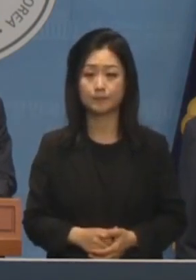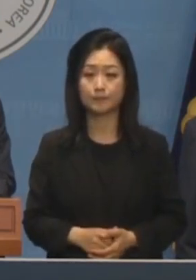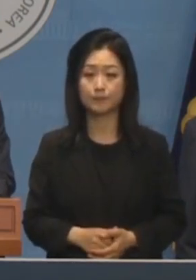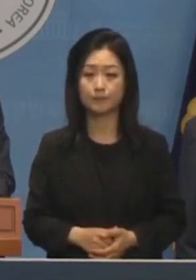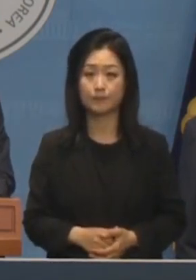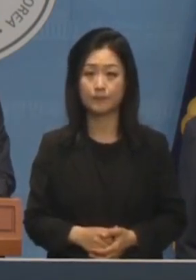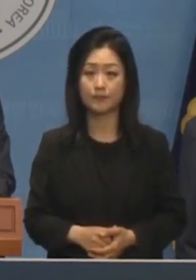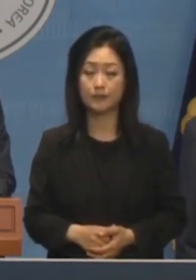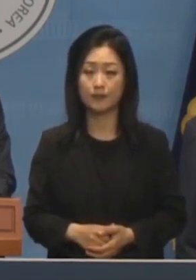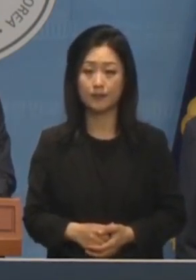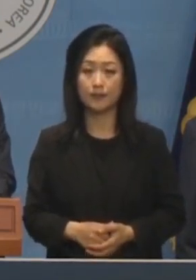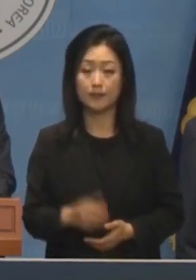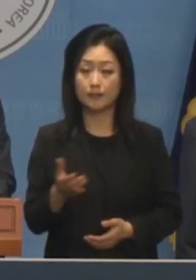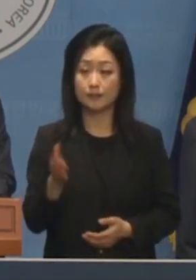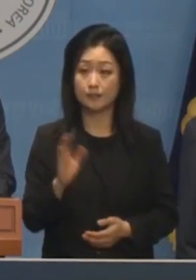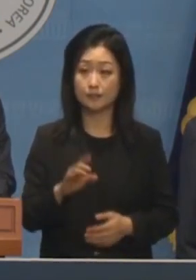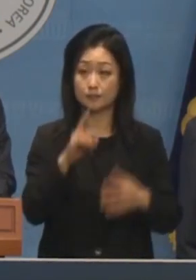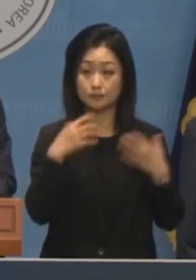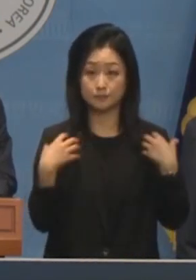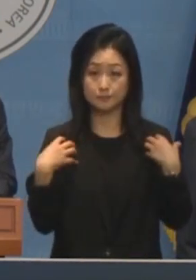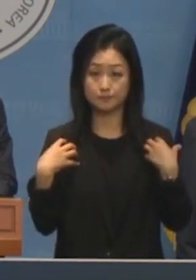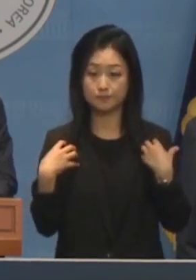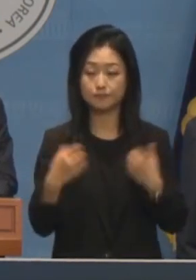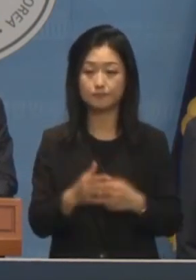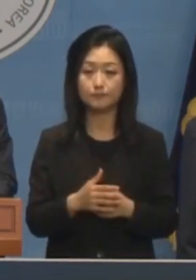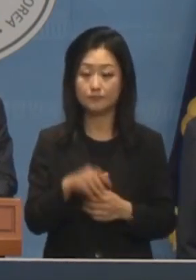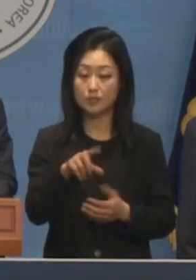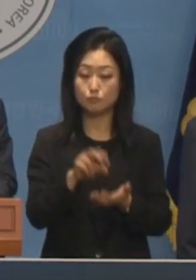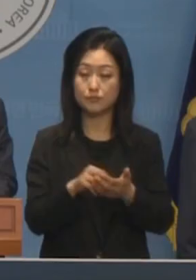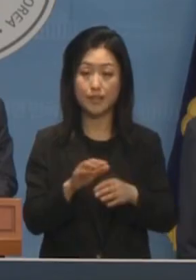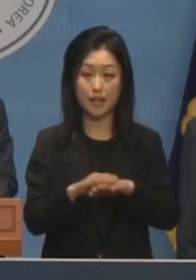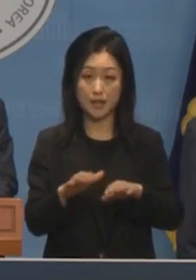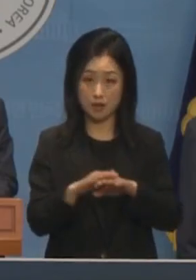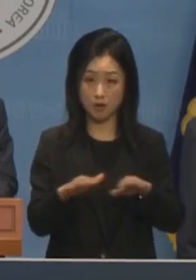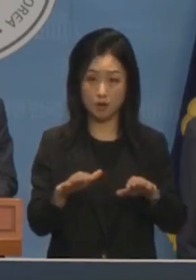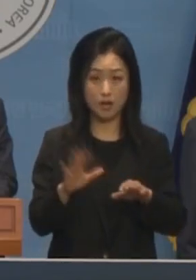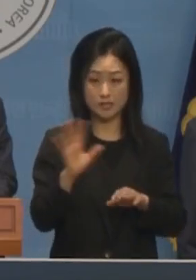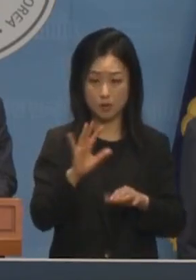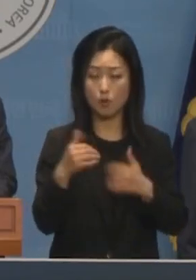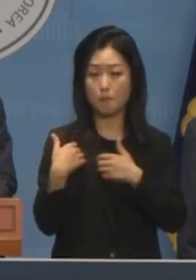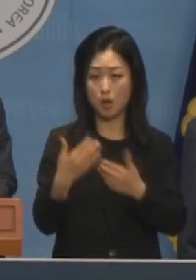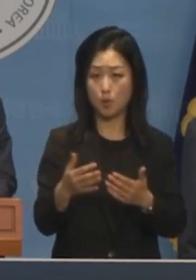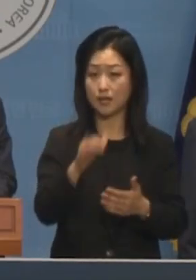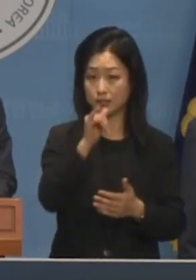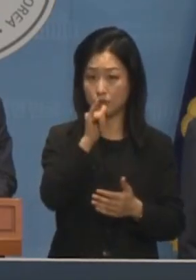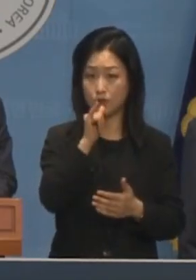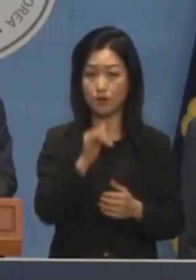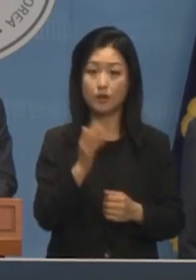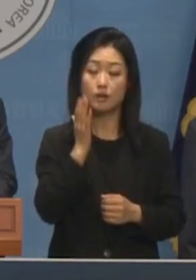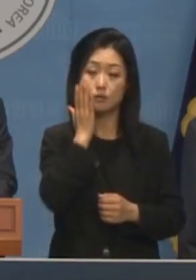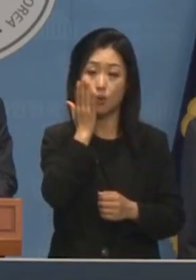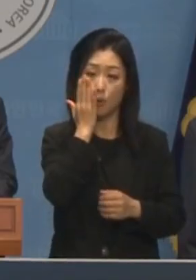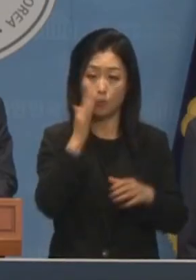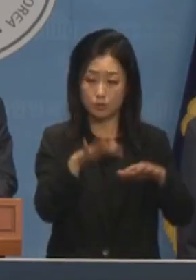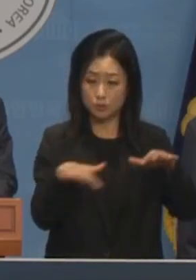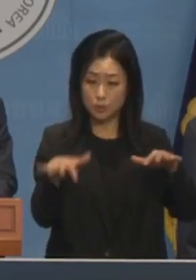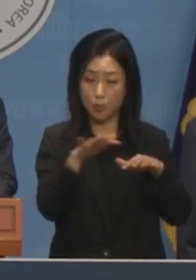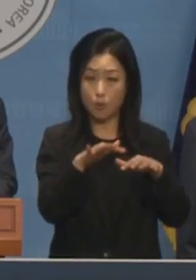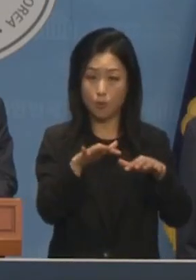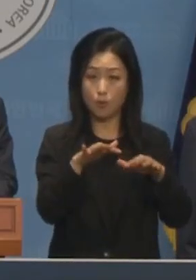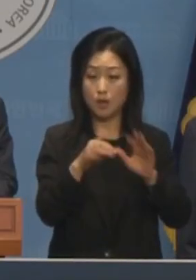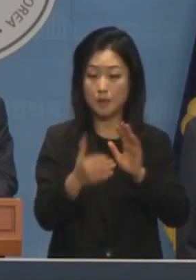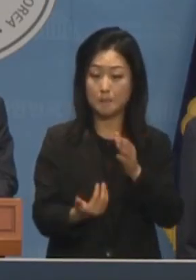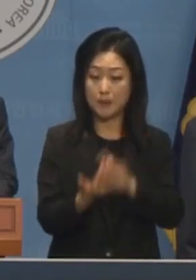그러나 정부는 이러한 녹조 문제를 철저히 방관하고 있습니다. 녹조 발생을 막기 위한 숨은